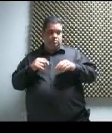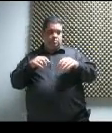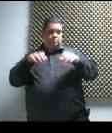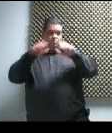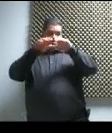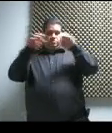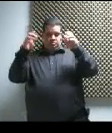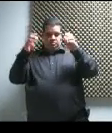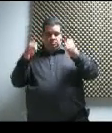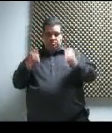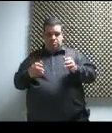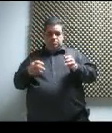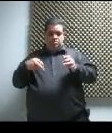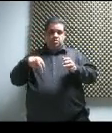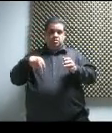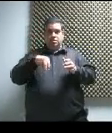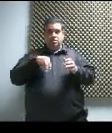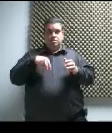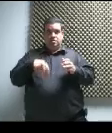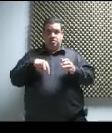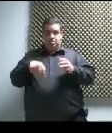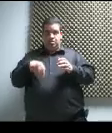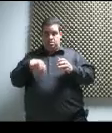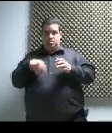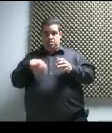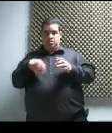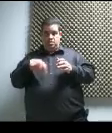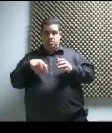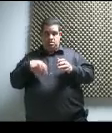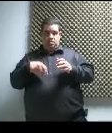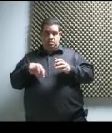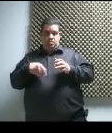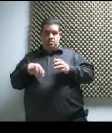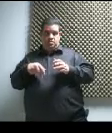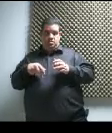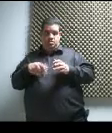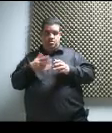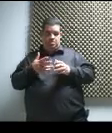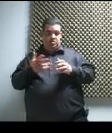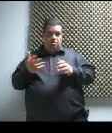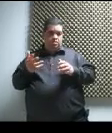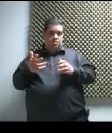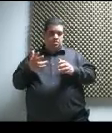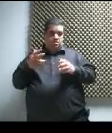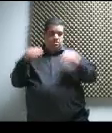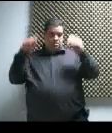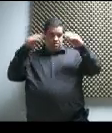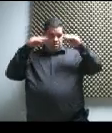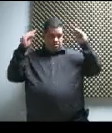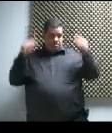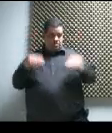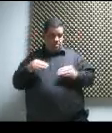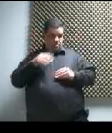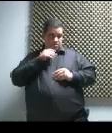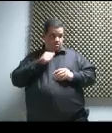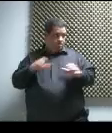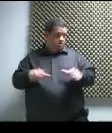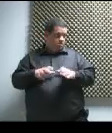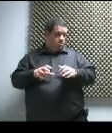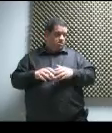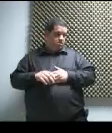o de una pared, estás de pie, te vas a caer probablemente. O sea, si estás fuerte, ¿verdad? Que es uno de los mitos, ¿no? Tú vayas debajo de marco de una puerta, eso no hay que hacerlo.